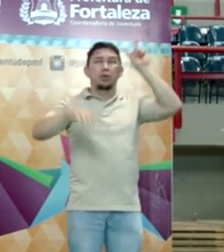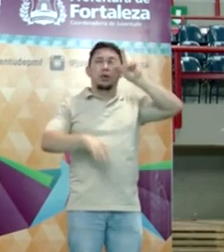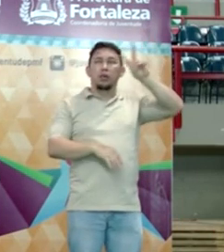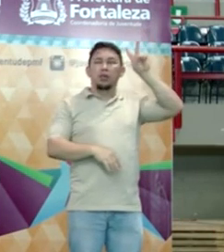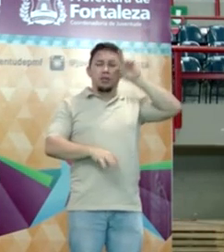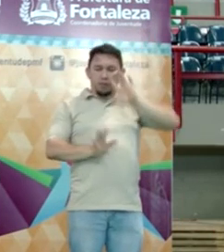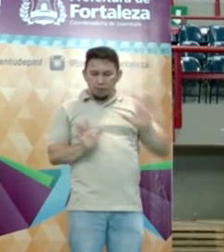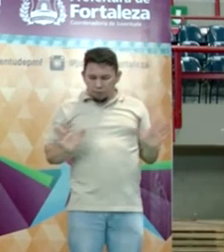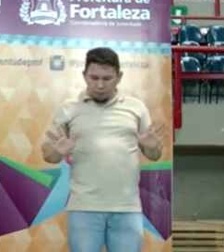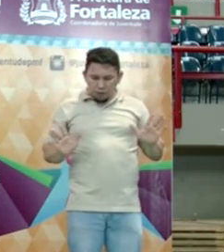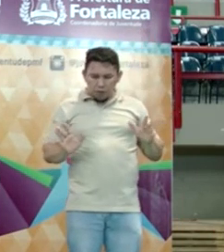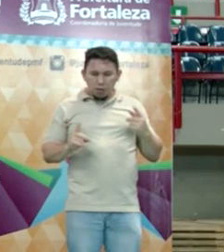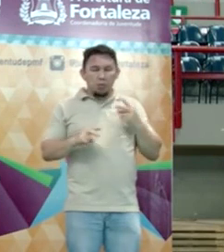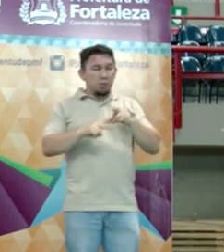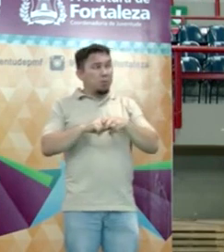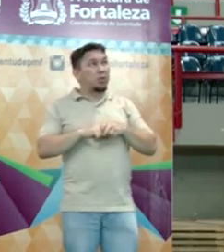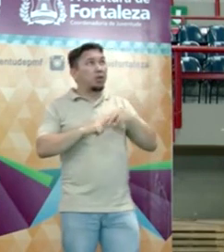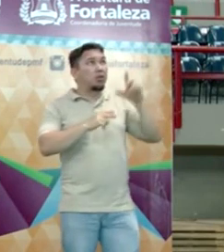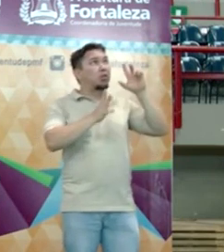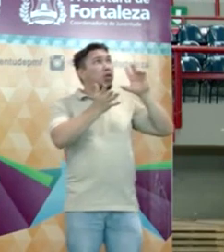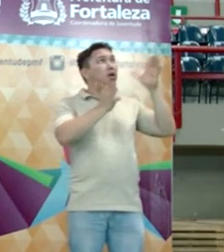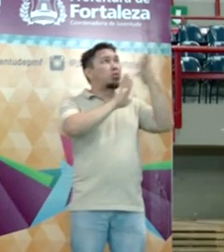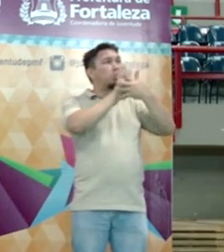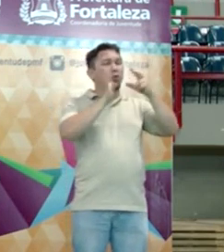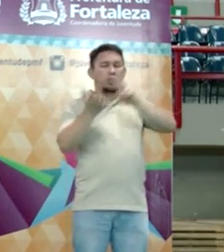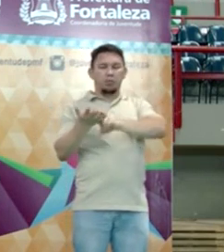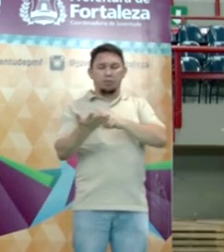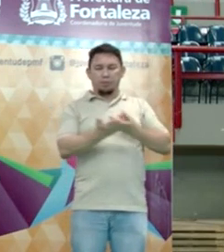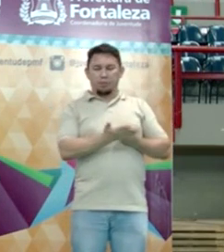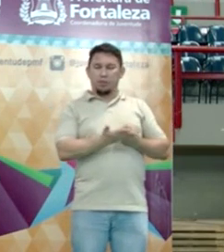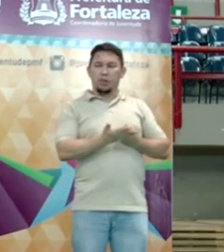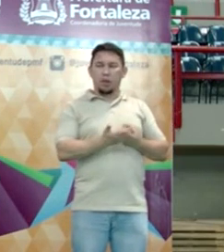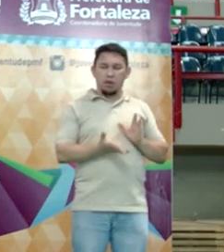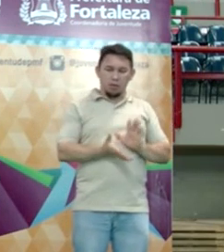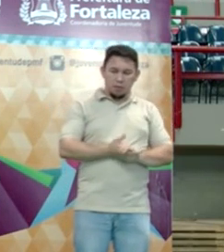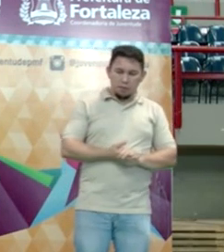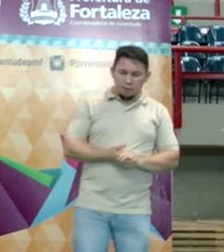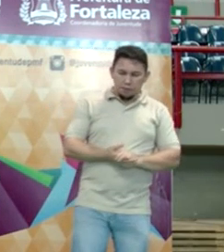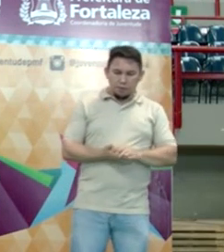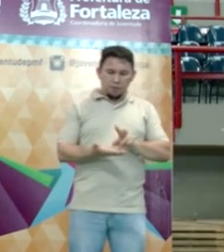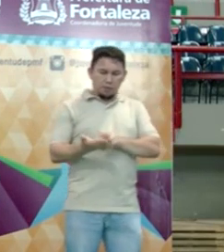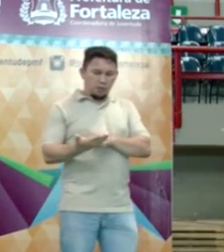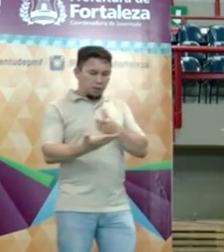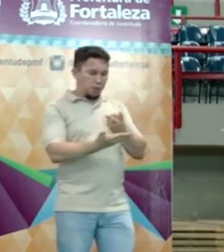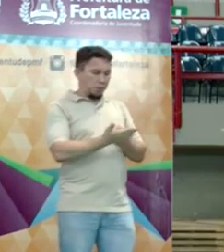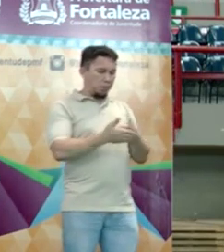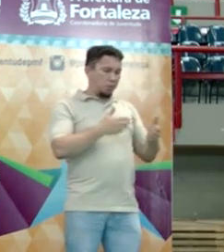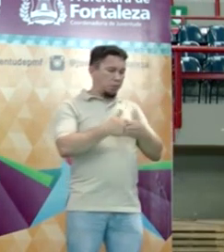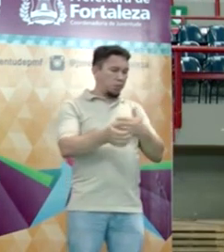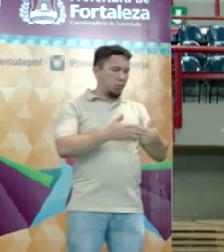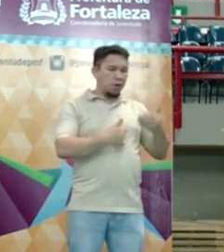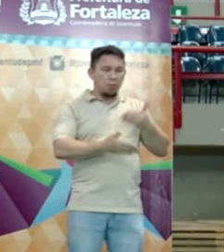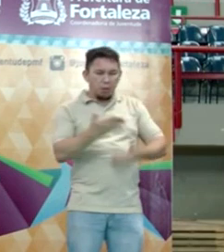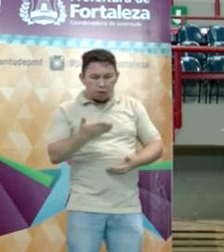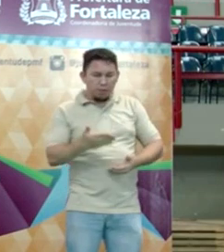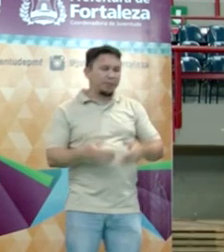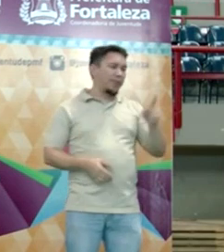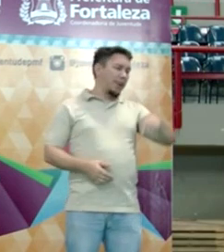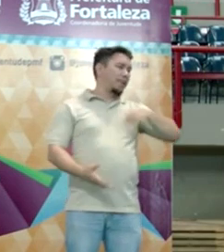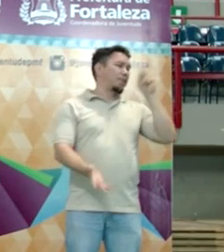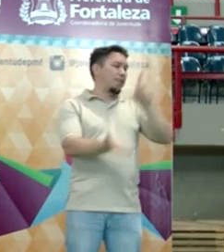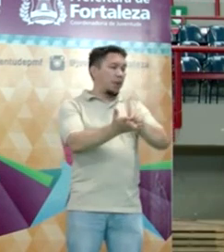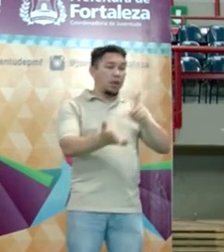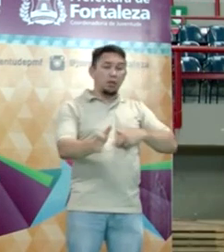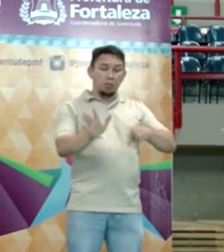não vivemos sem interpretar. Se eu disser que interpretação vale para qualquer prova, isso é verdade.